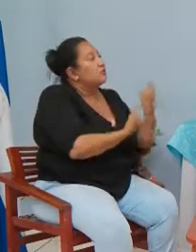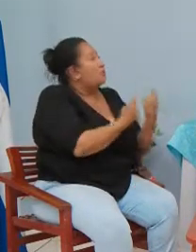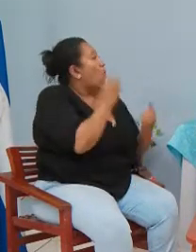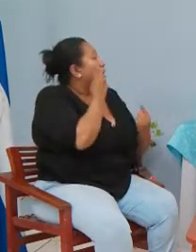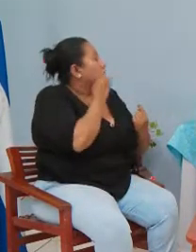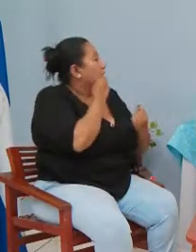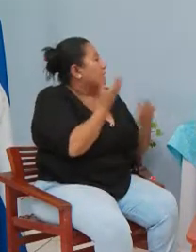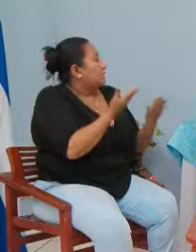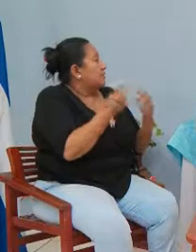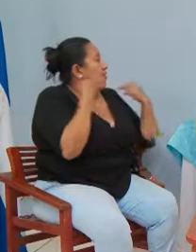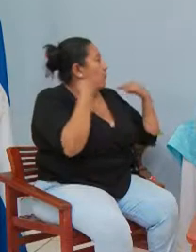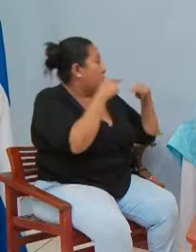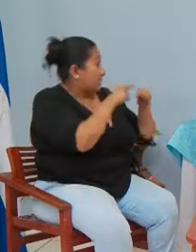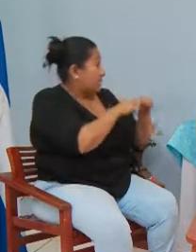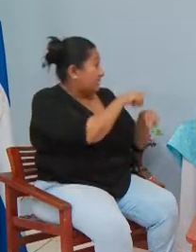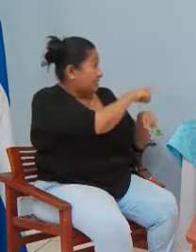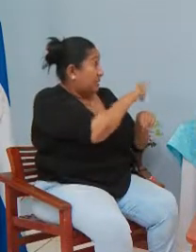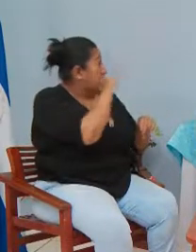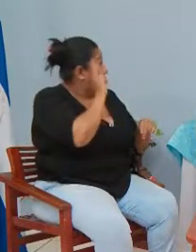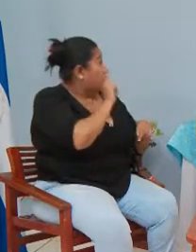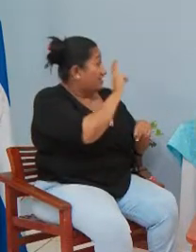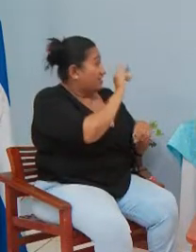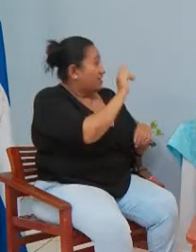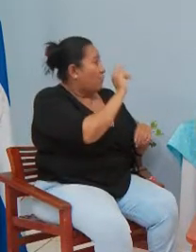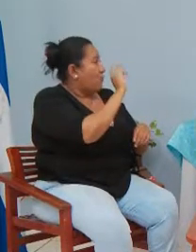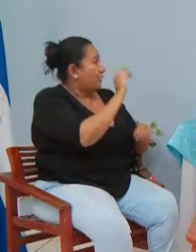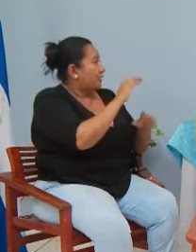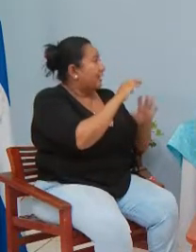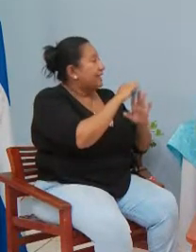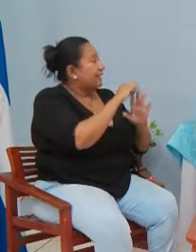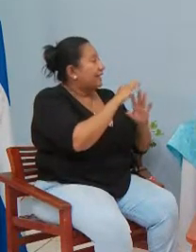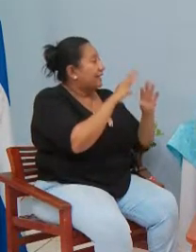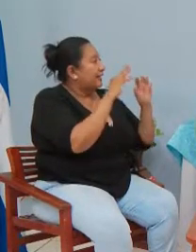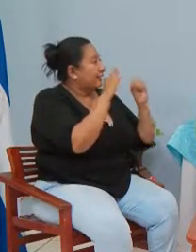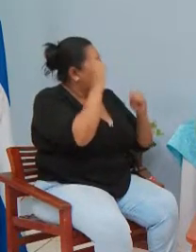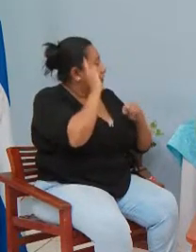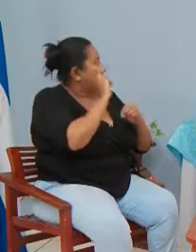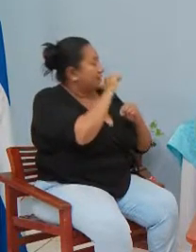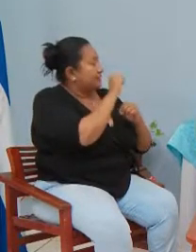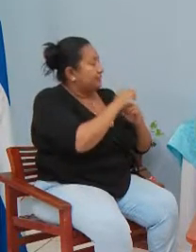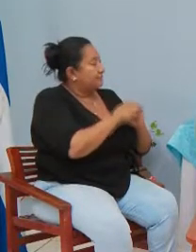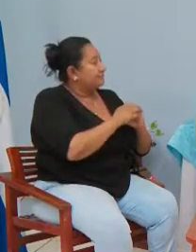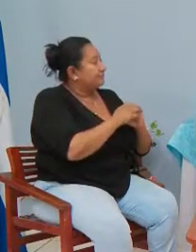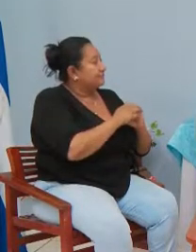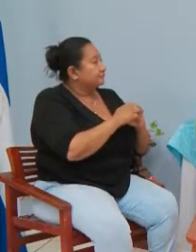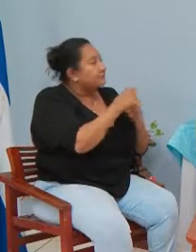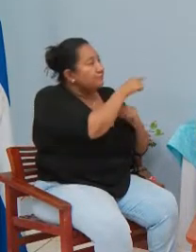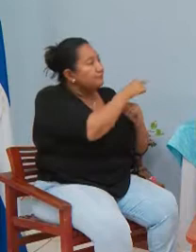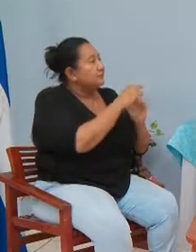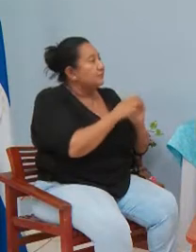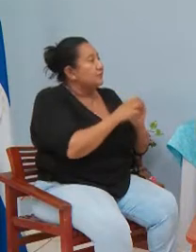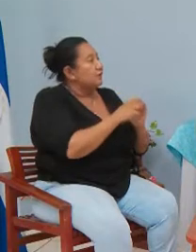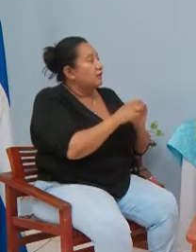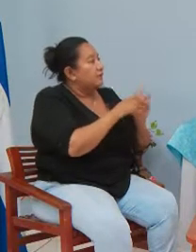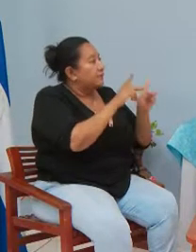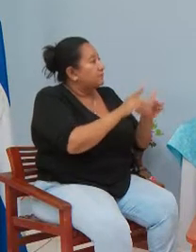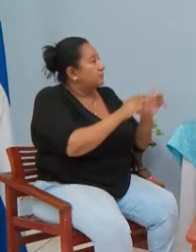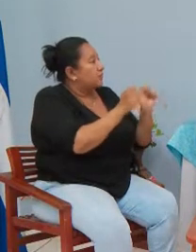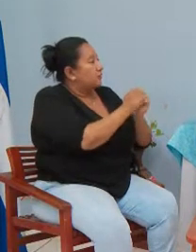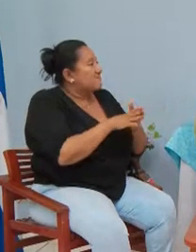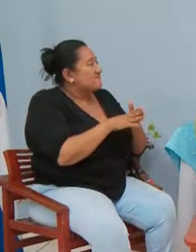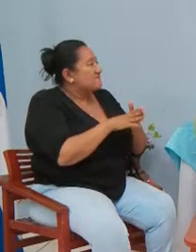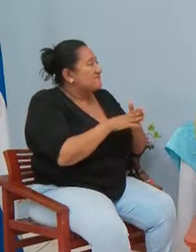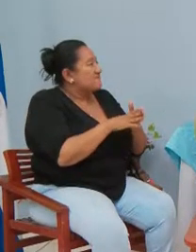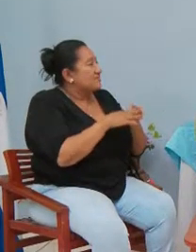como docente, verdad, en esta carrera o en esta universidad, siendo una persona con discapacidad